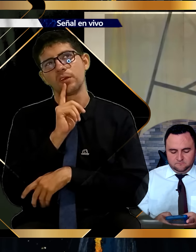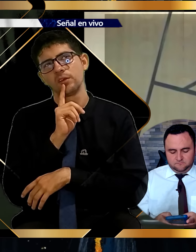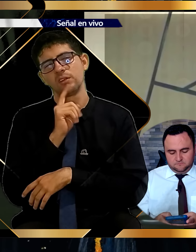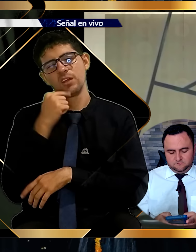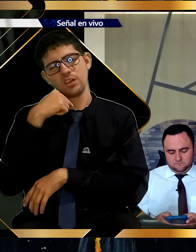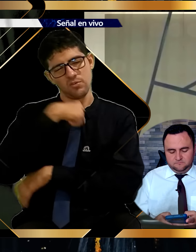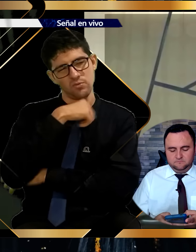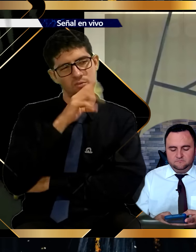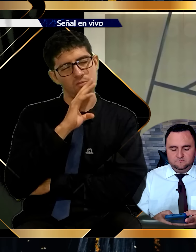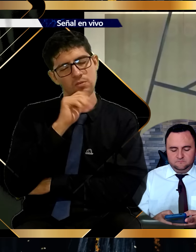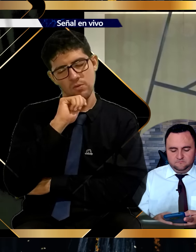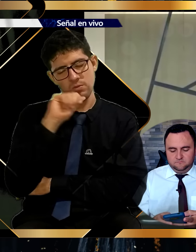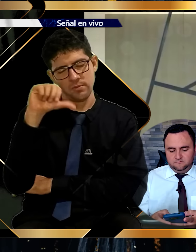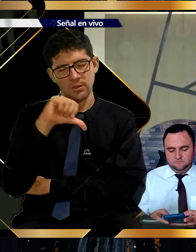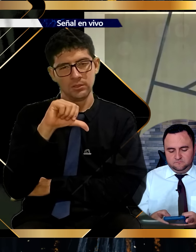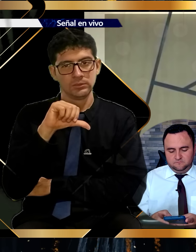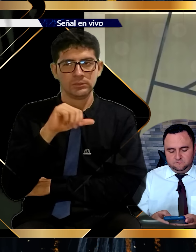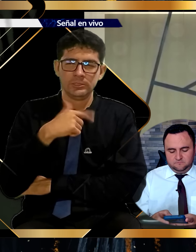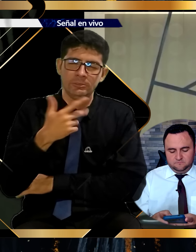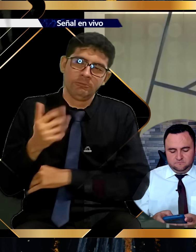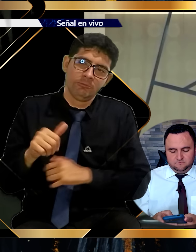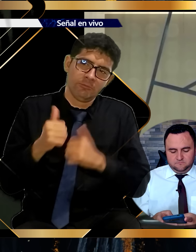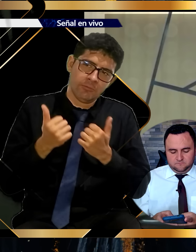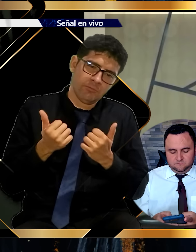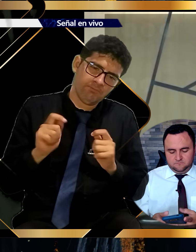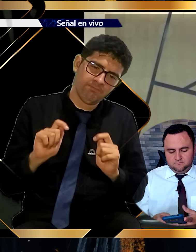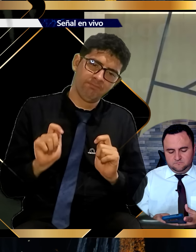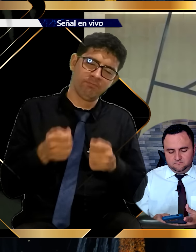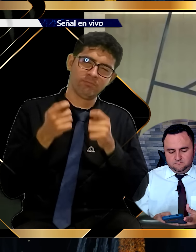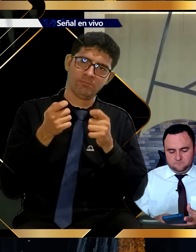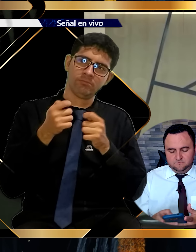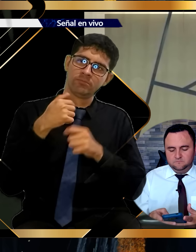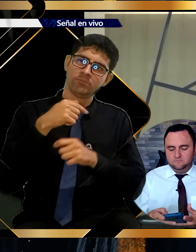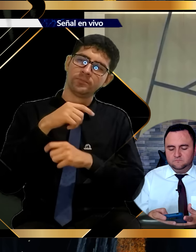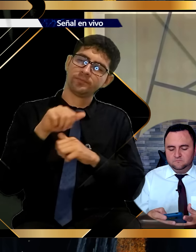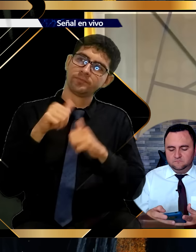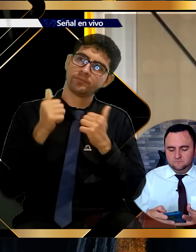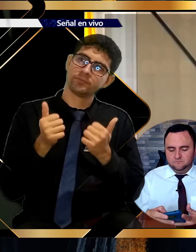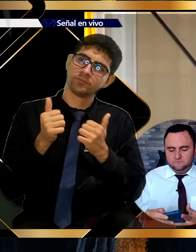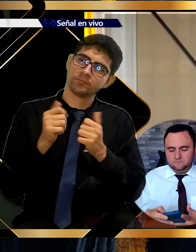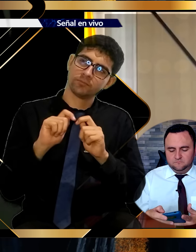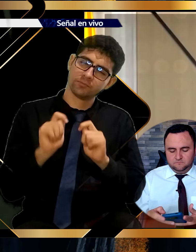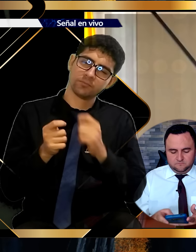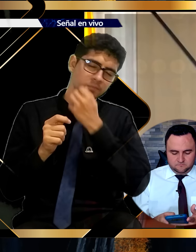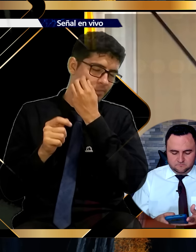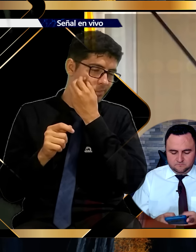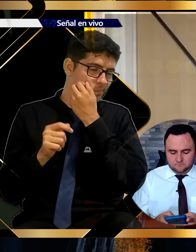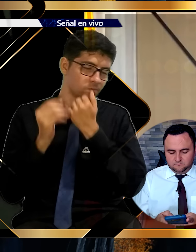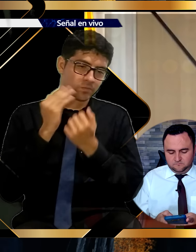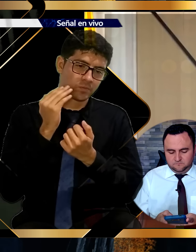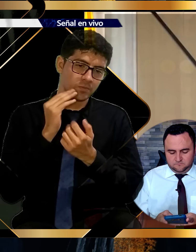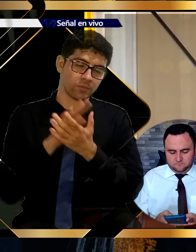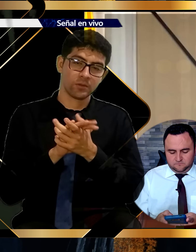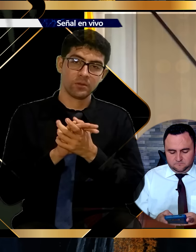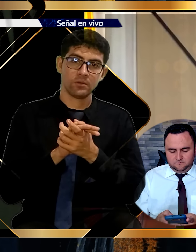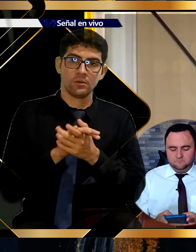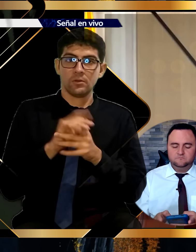Entonces, ¿cuándo va usted a ser salvo? ¿Cuándo va a estar usted seguro de su salvación si todo el tiempo está creyendo